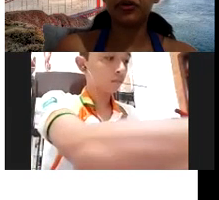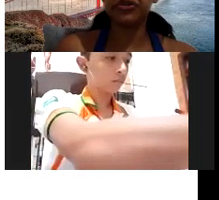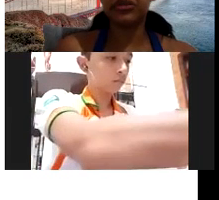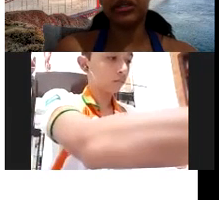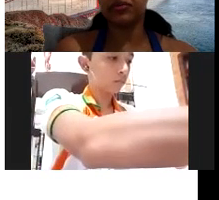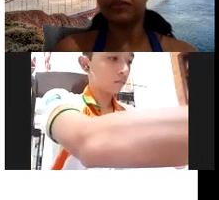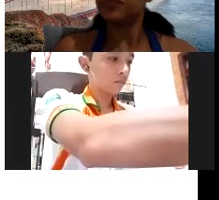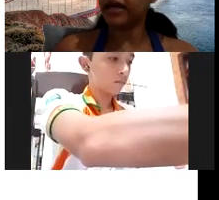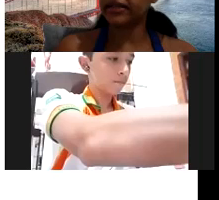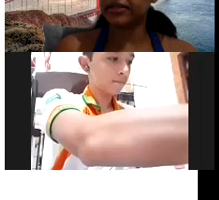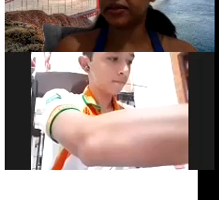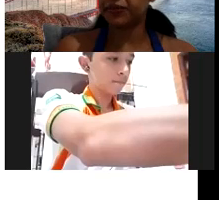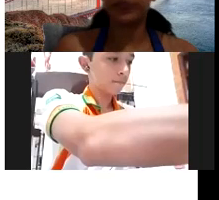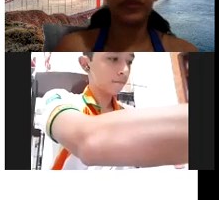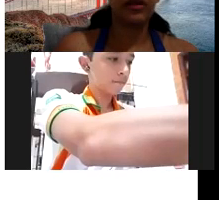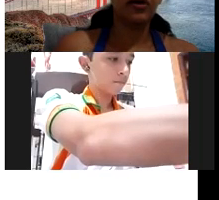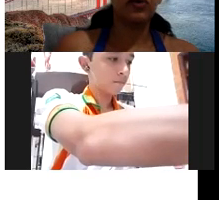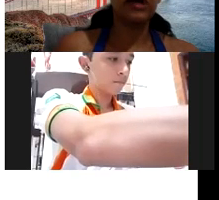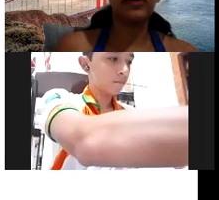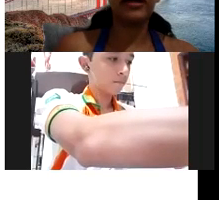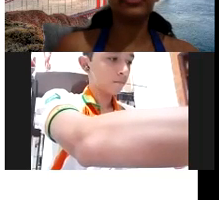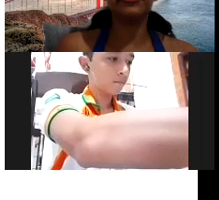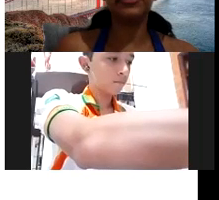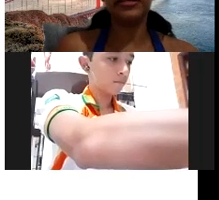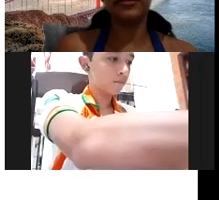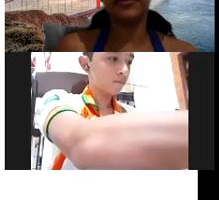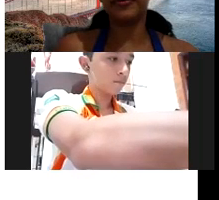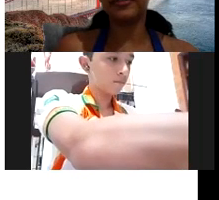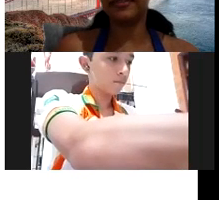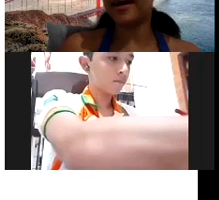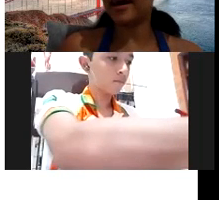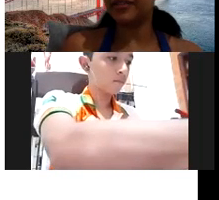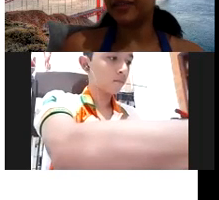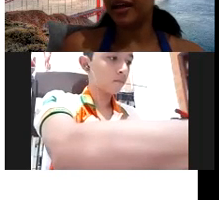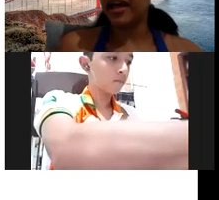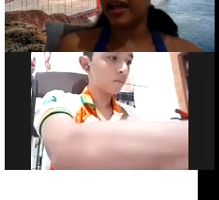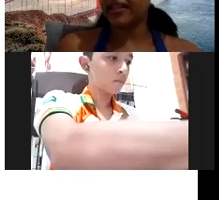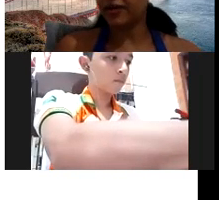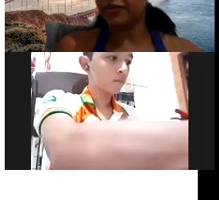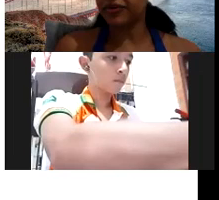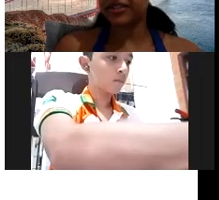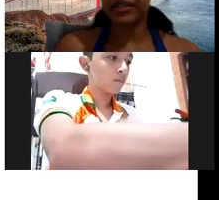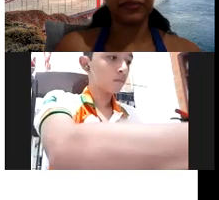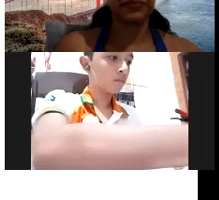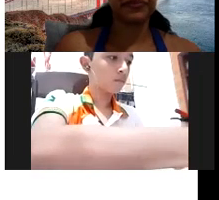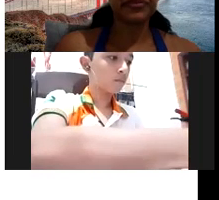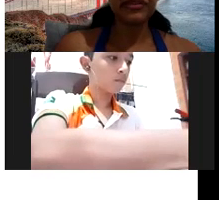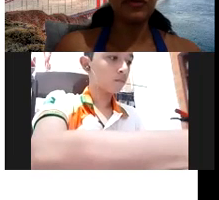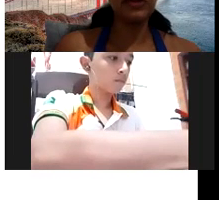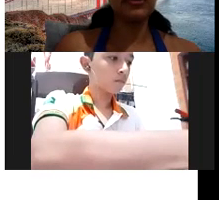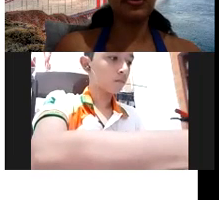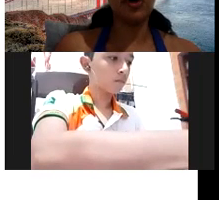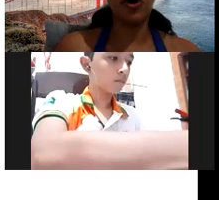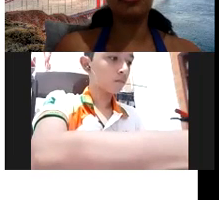separadinho e ficou juntinho é adição quando era juntinho e ficou separado é decomposição